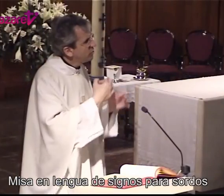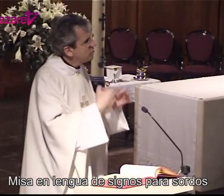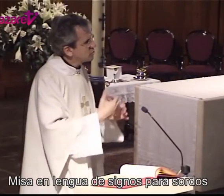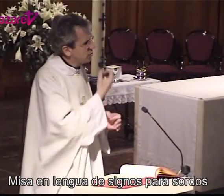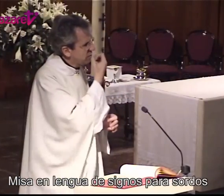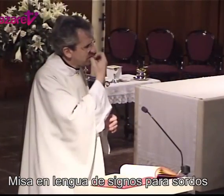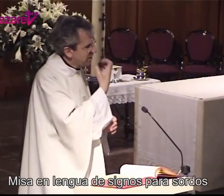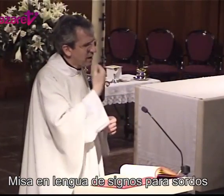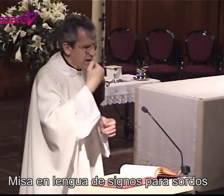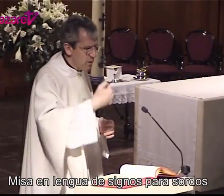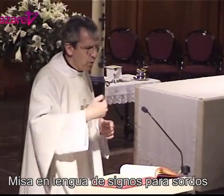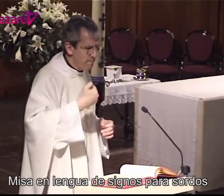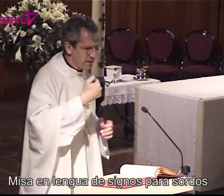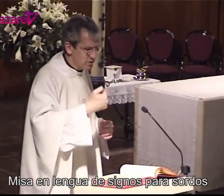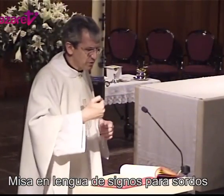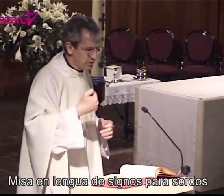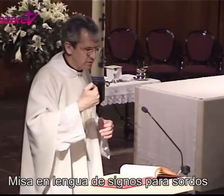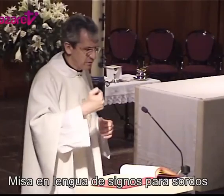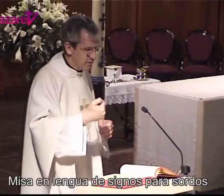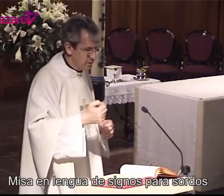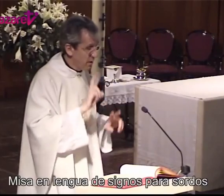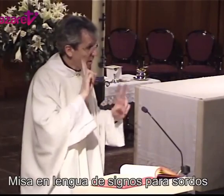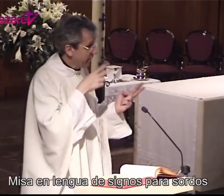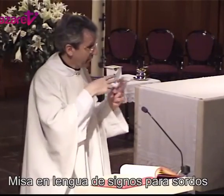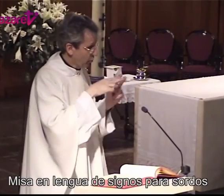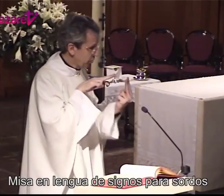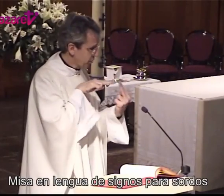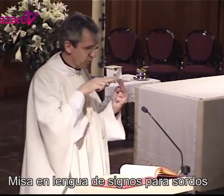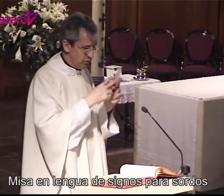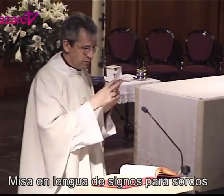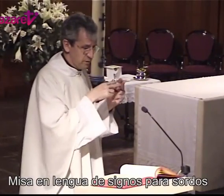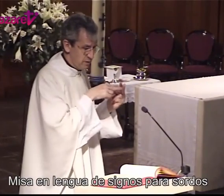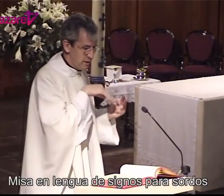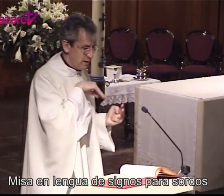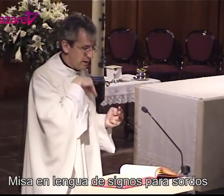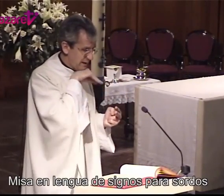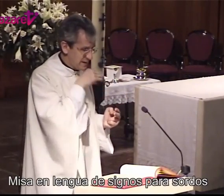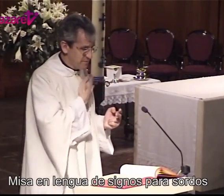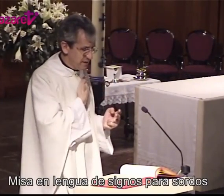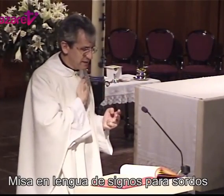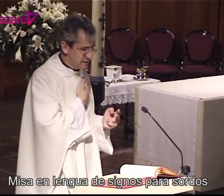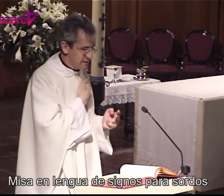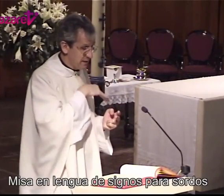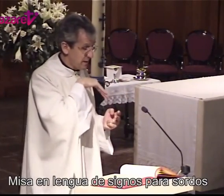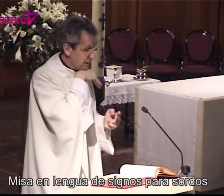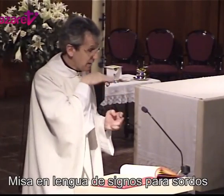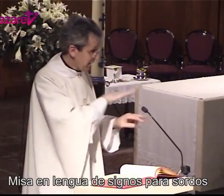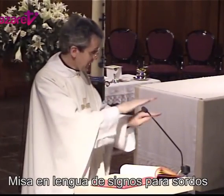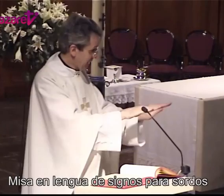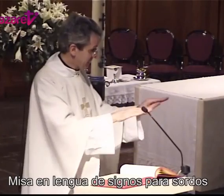Yo soy el buen pastor, que conozco las mías, y las